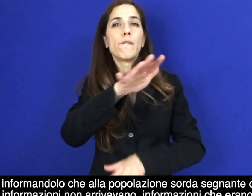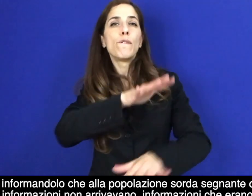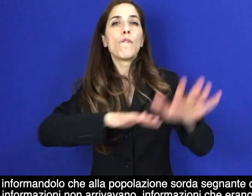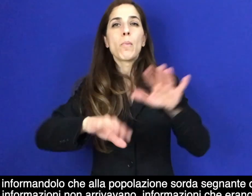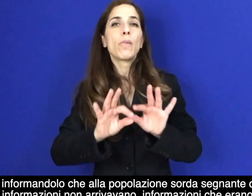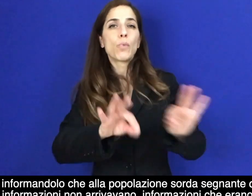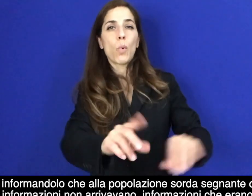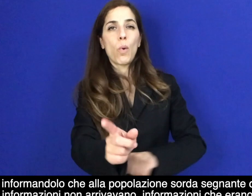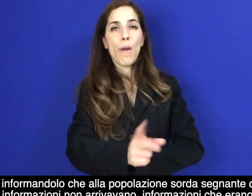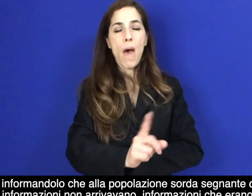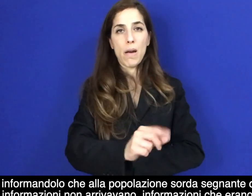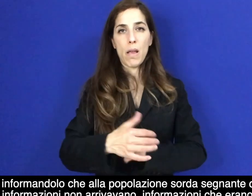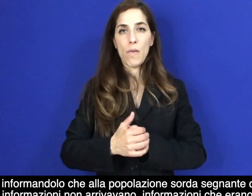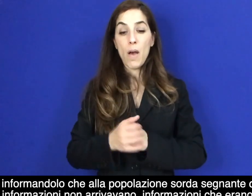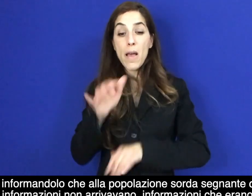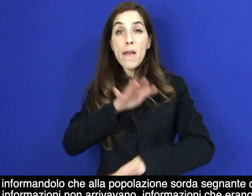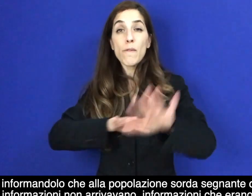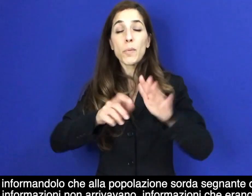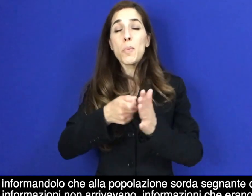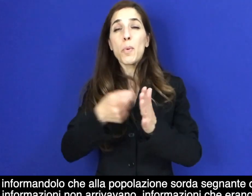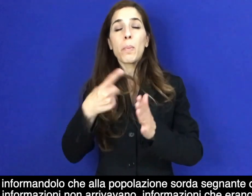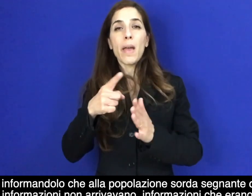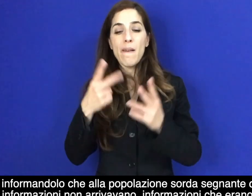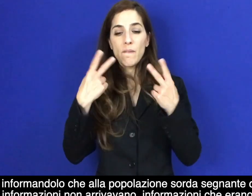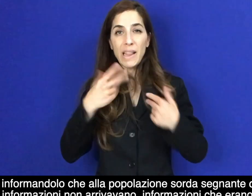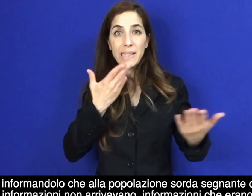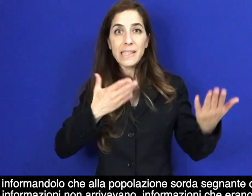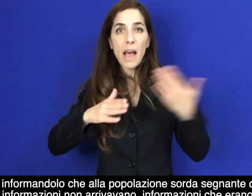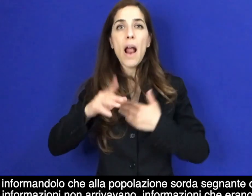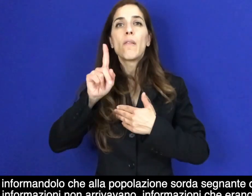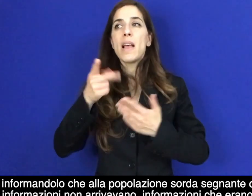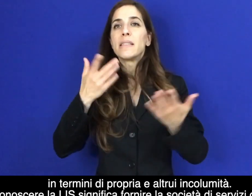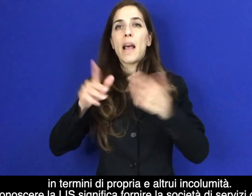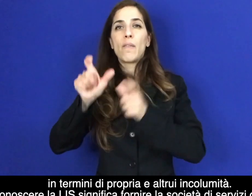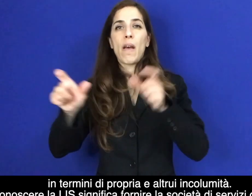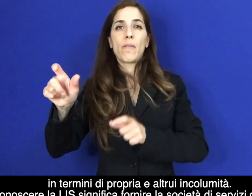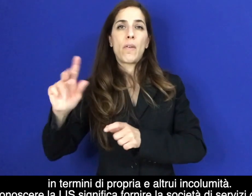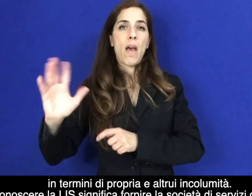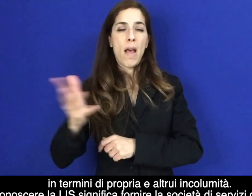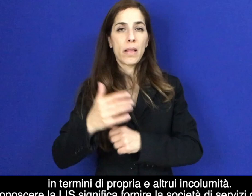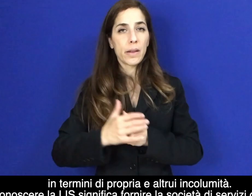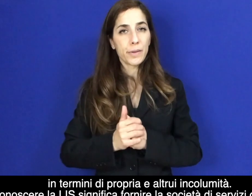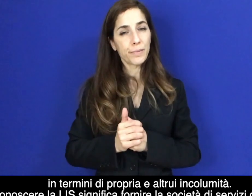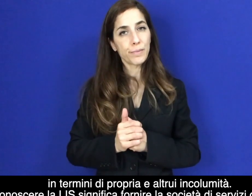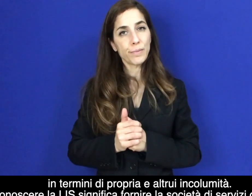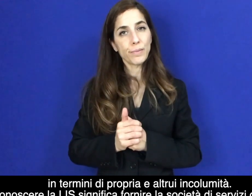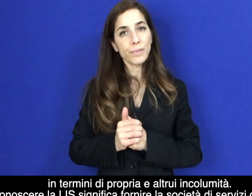segnante quelle informazioni non arredava arrivavano ed erano informazioni vitali in termini di propria e altrui incolumità